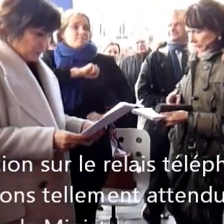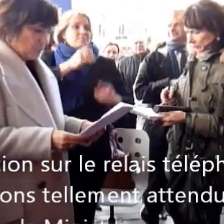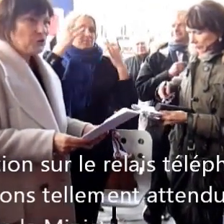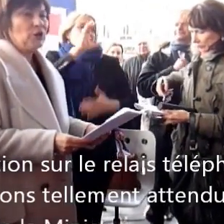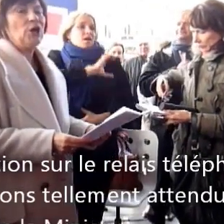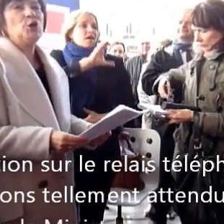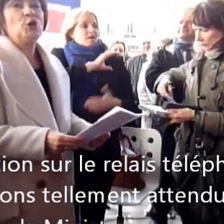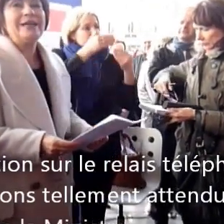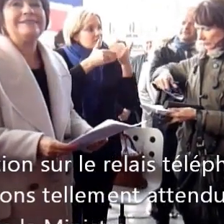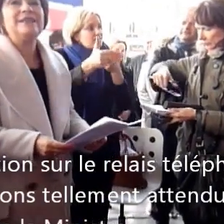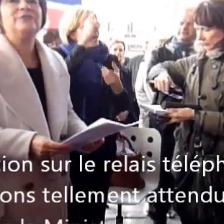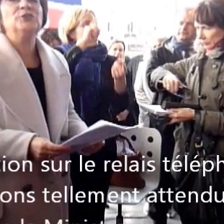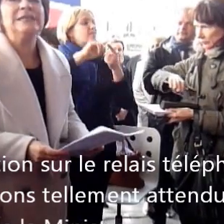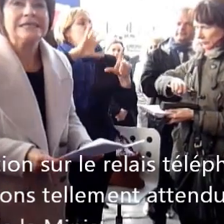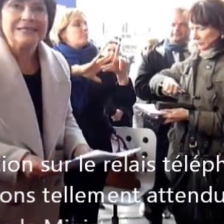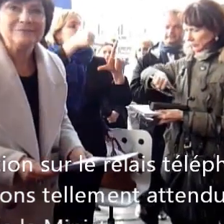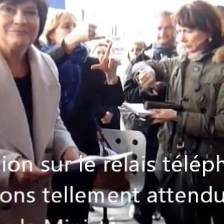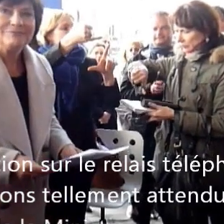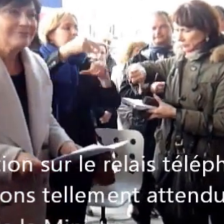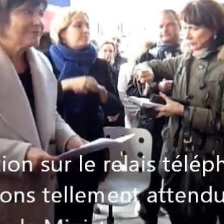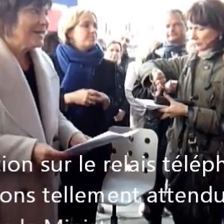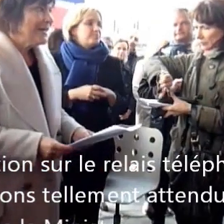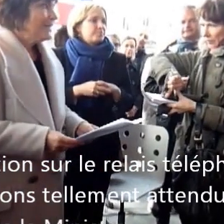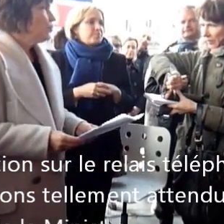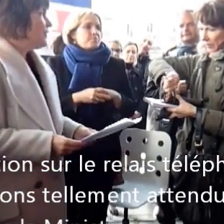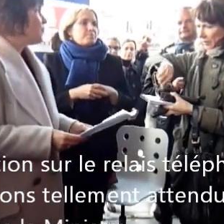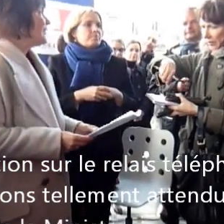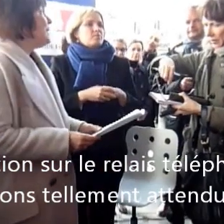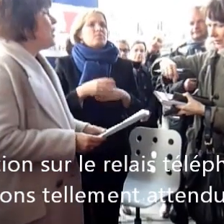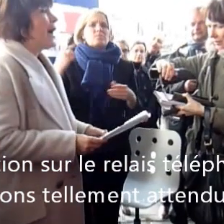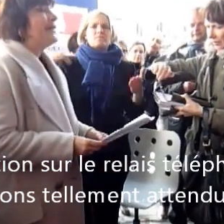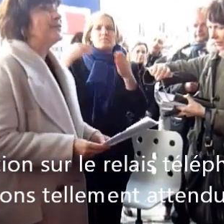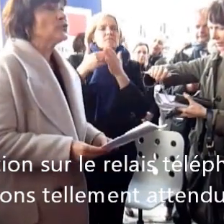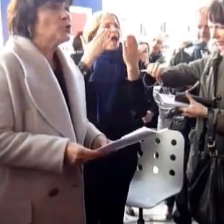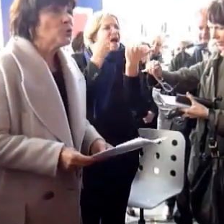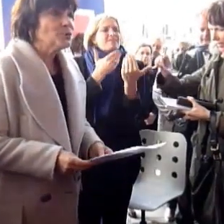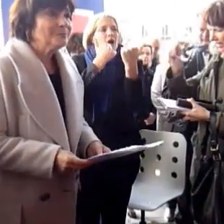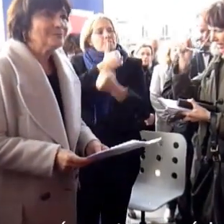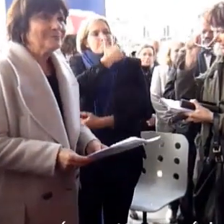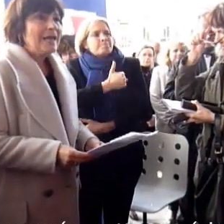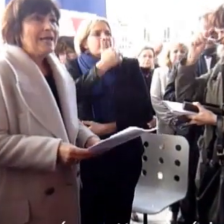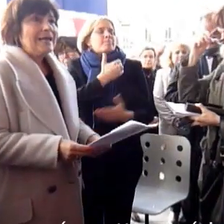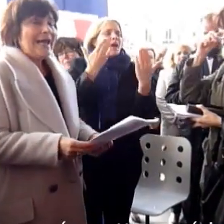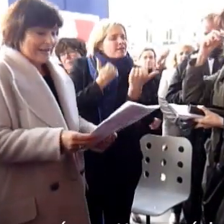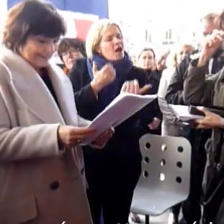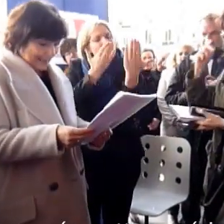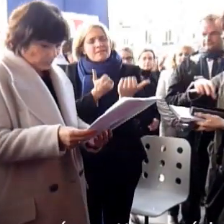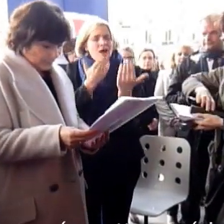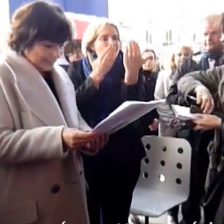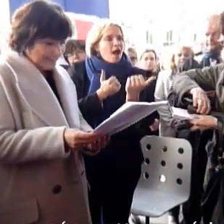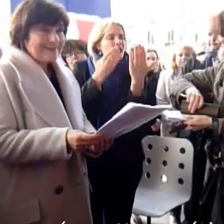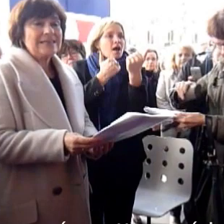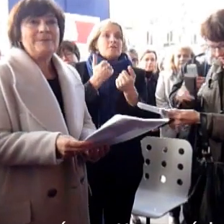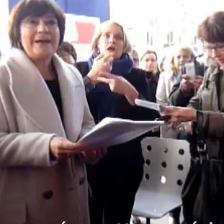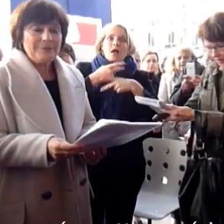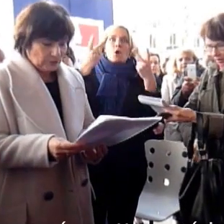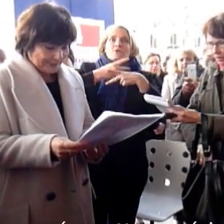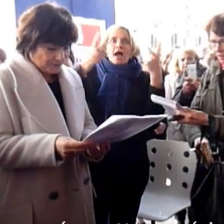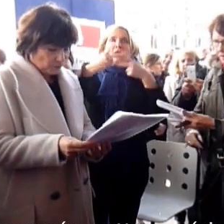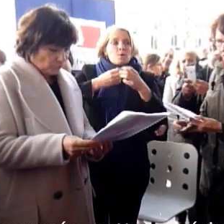l'expérimentation sur le relais téléphonique. Nous l'avons tellement attendue. Elle était annoncée,